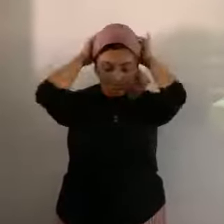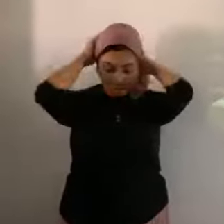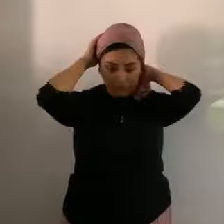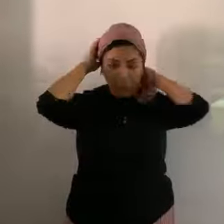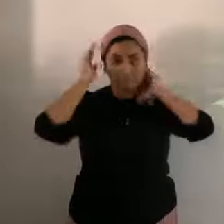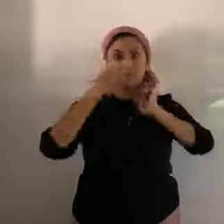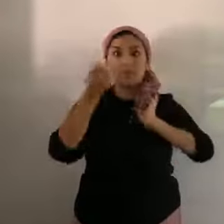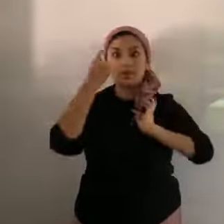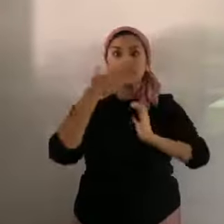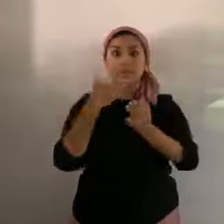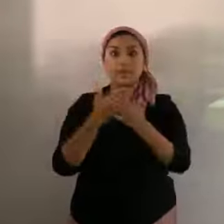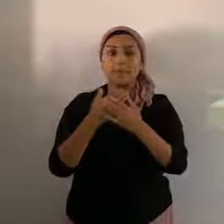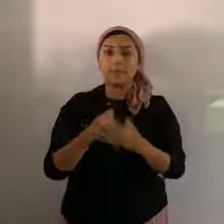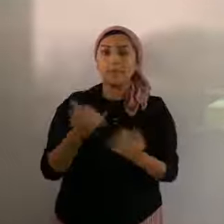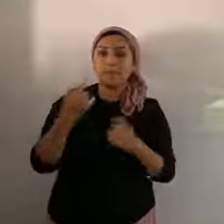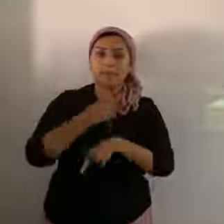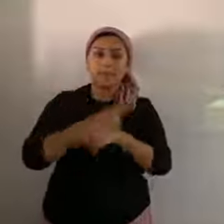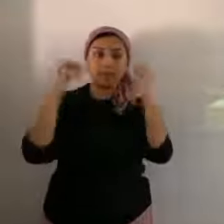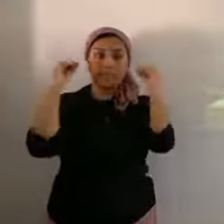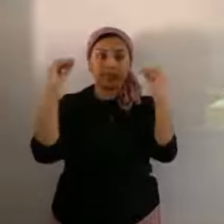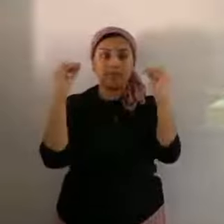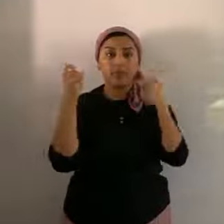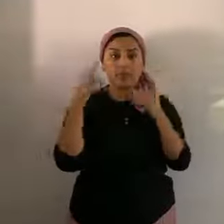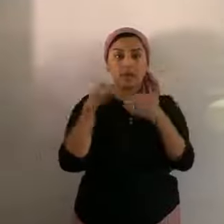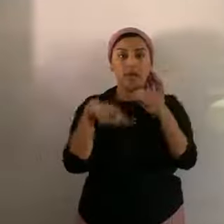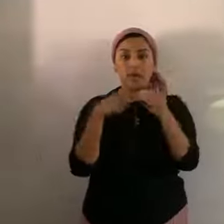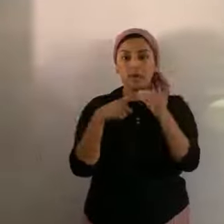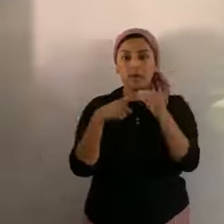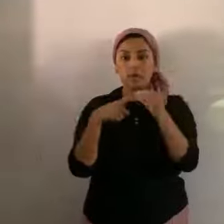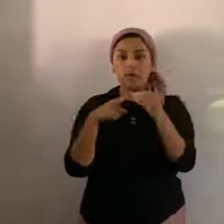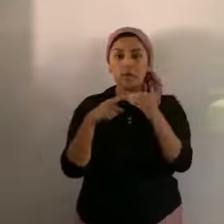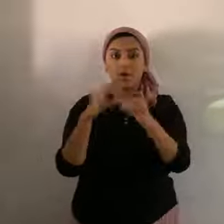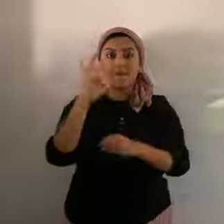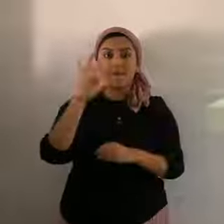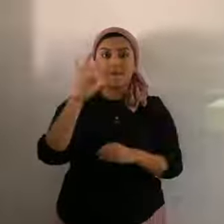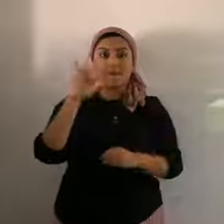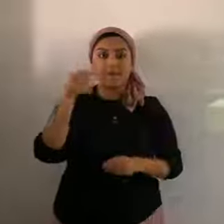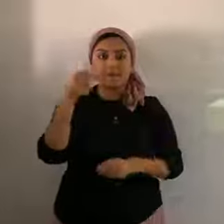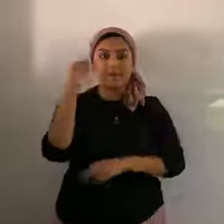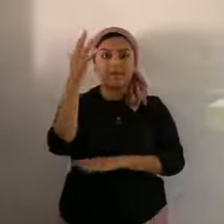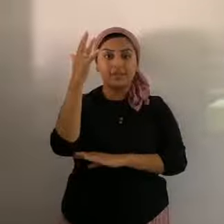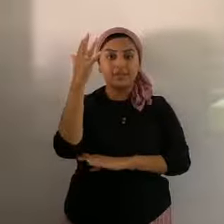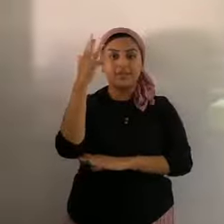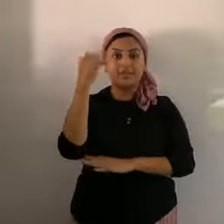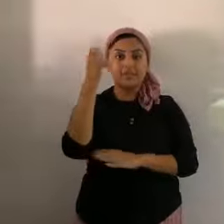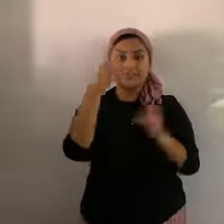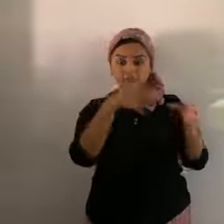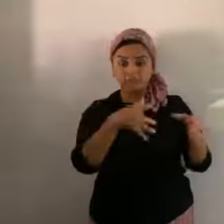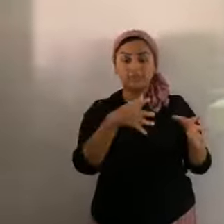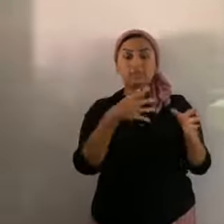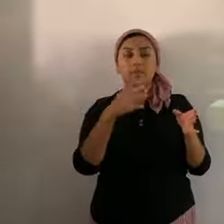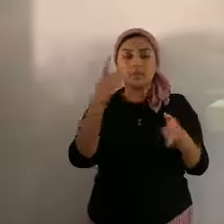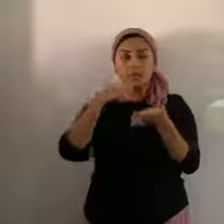para que se le entienda bien a la parábola sobre la higuera que maldice Yahshua. En Miqueas vamos